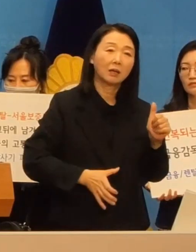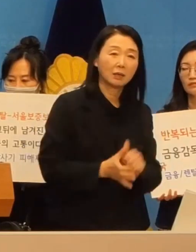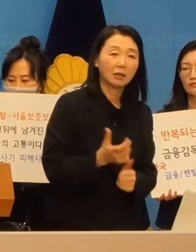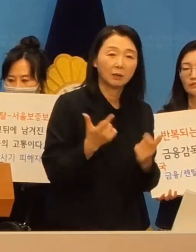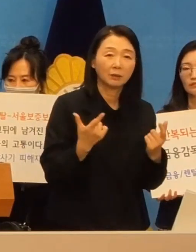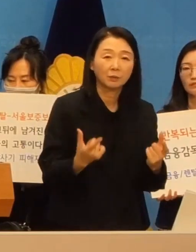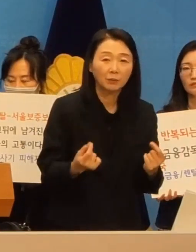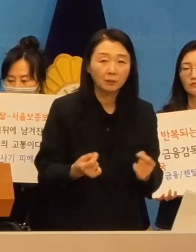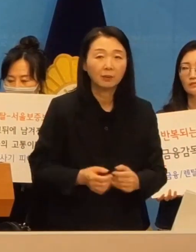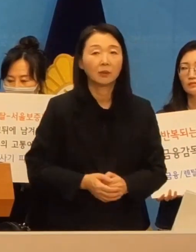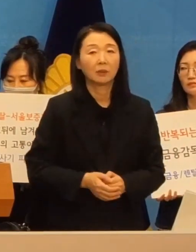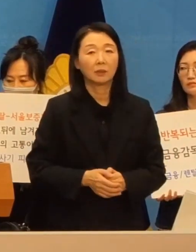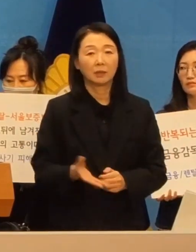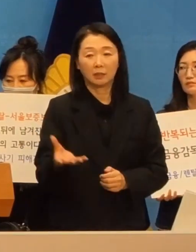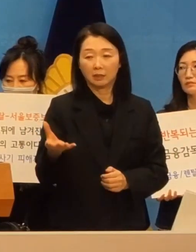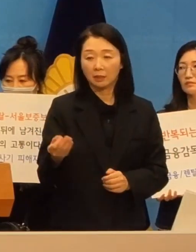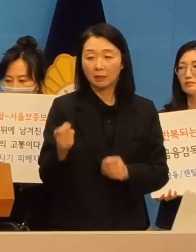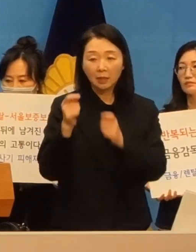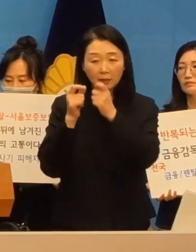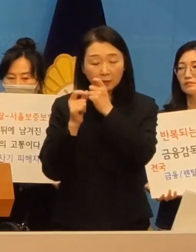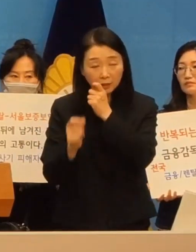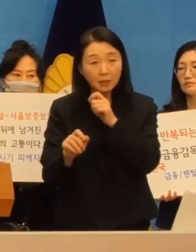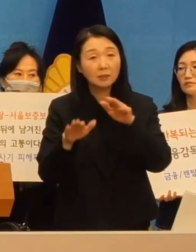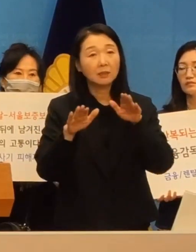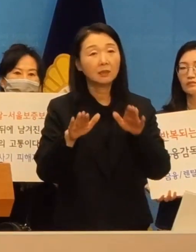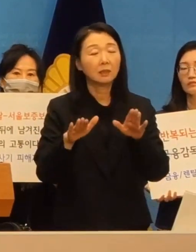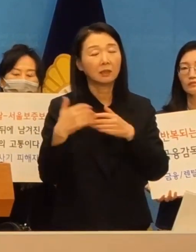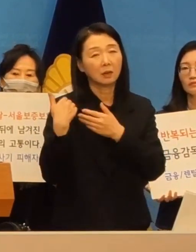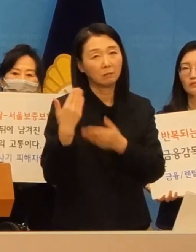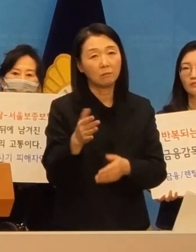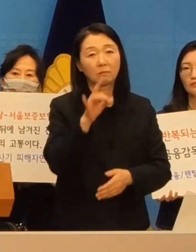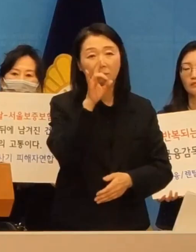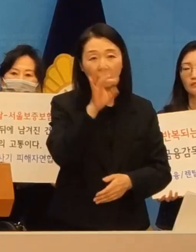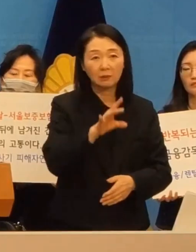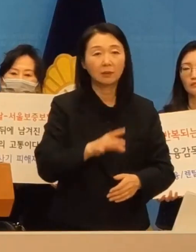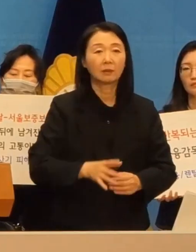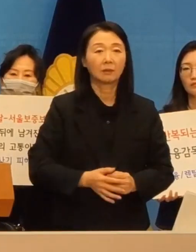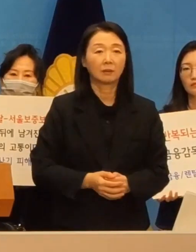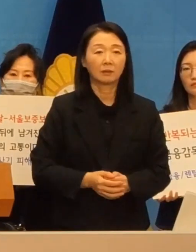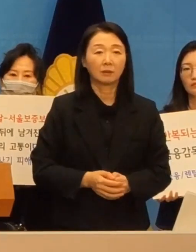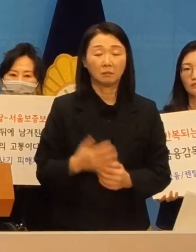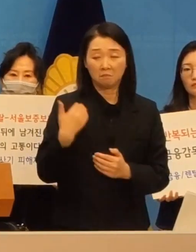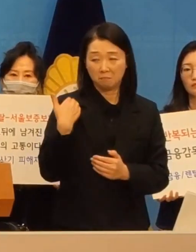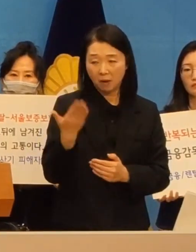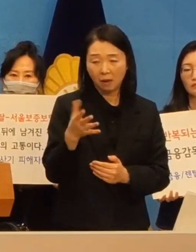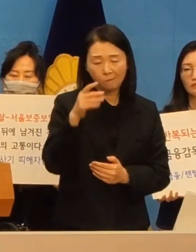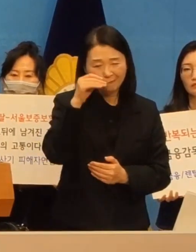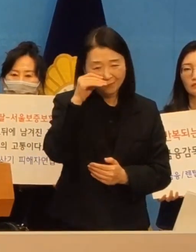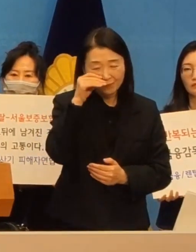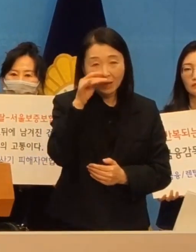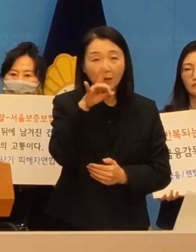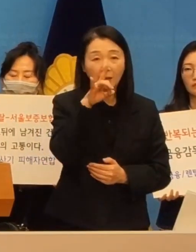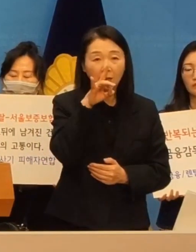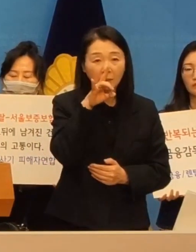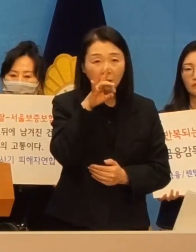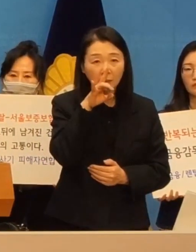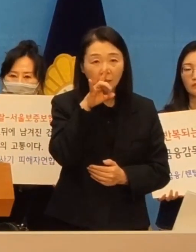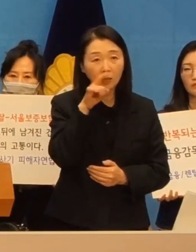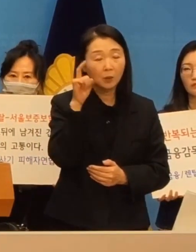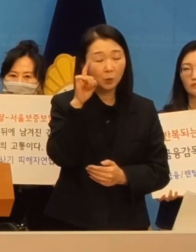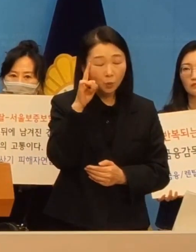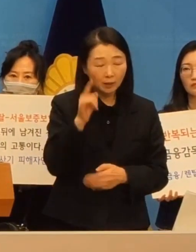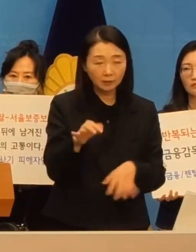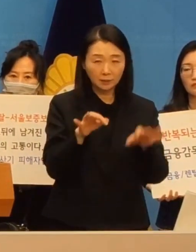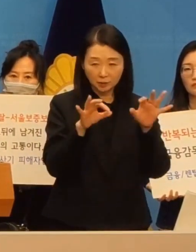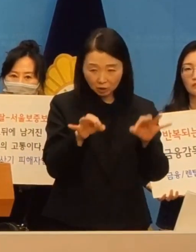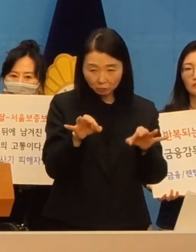생각합니다. 렌탈 사기 더 이상 방치할 수 없습니다. 방치해서도 안 됩니다. 우선